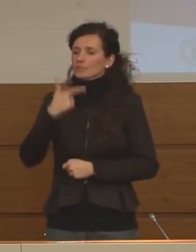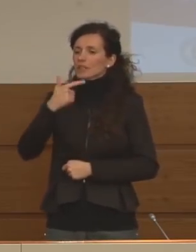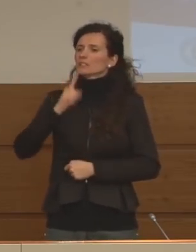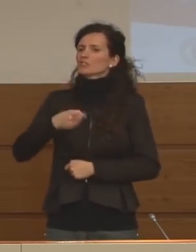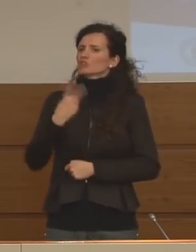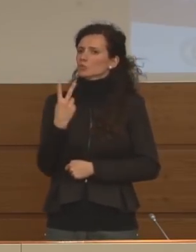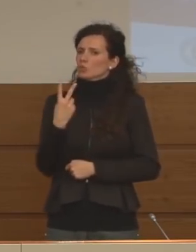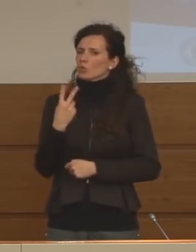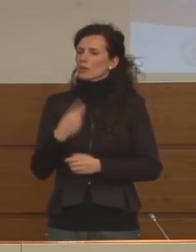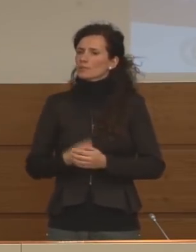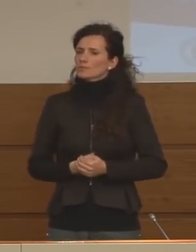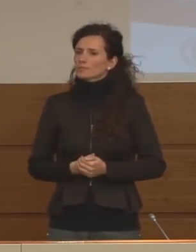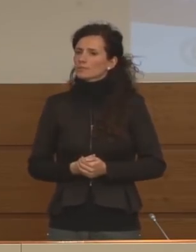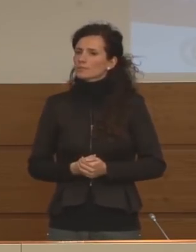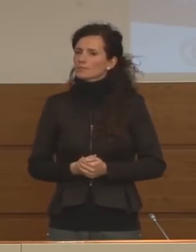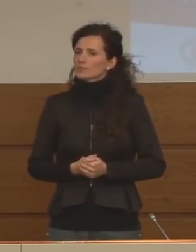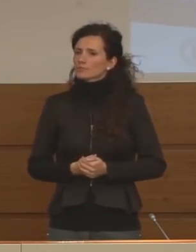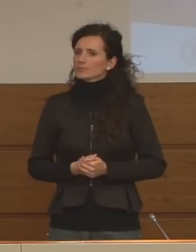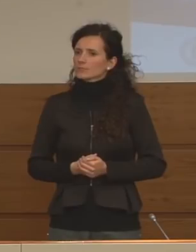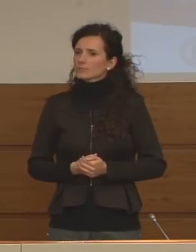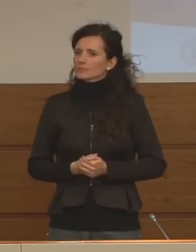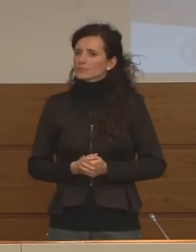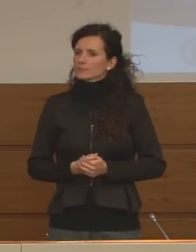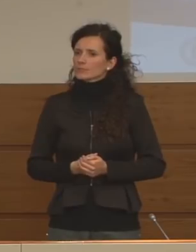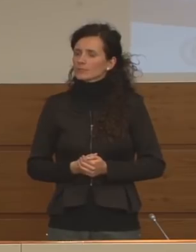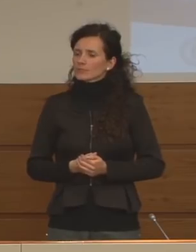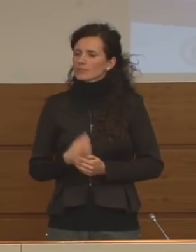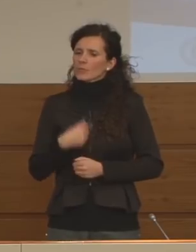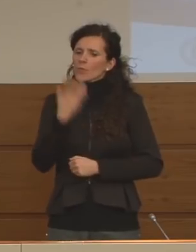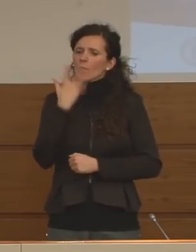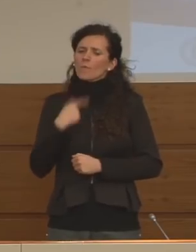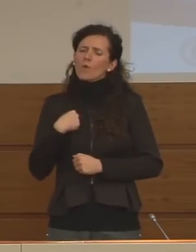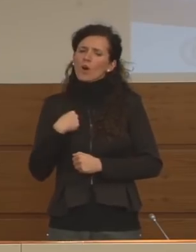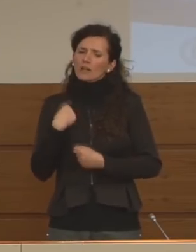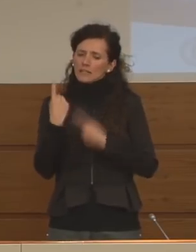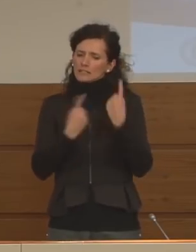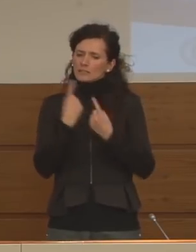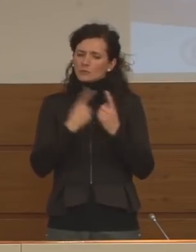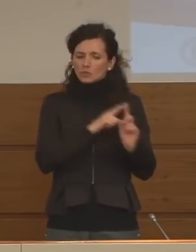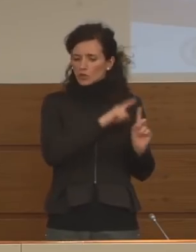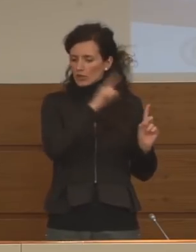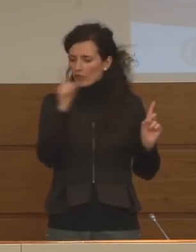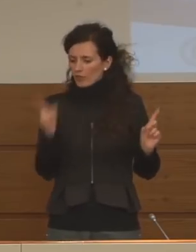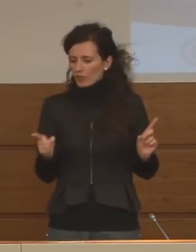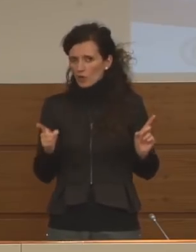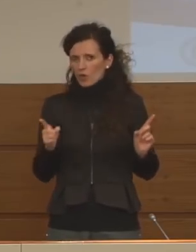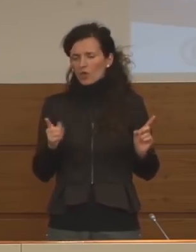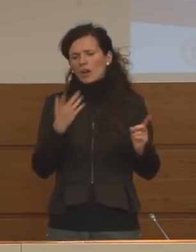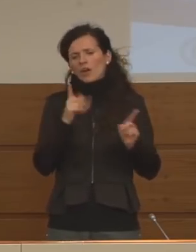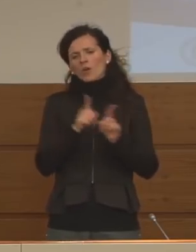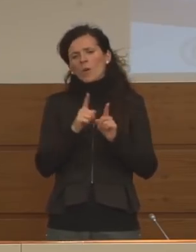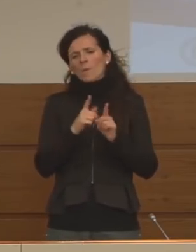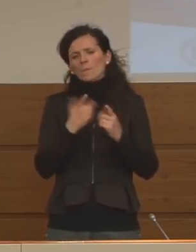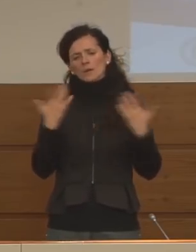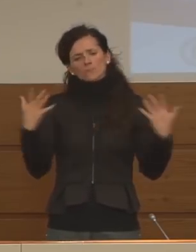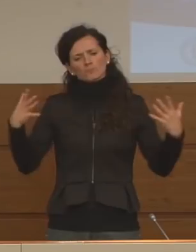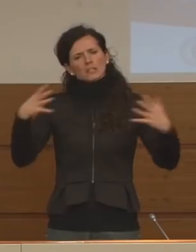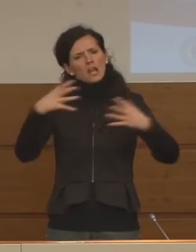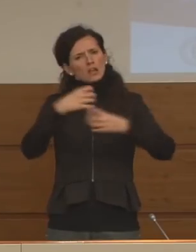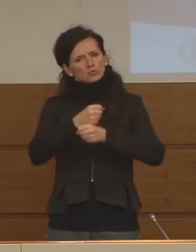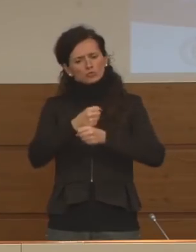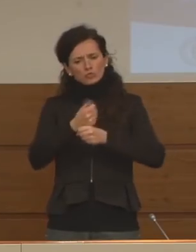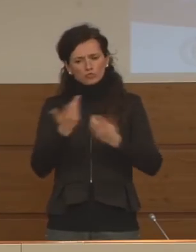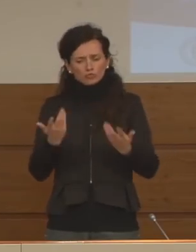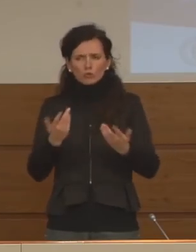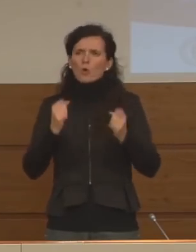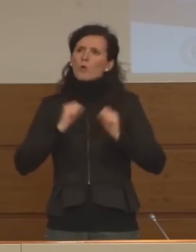tg2 volevo fare in breve il punto colleghi questi giorni e come siamo arrivati ad oggi per quattro giorni di seguito avevamo una tendenza